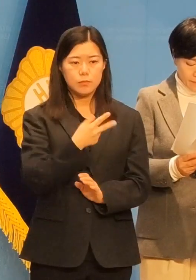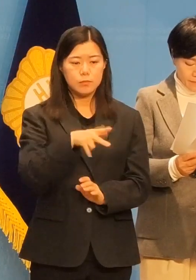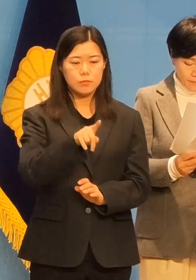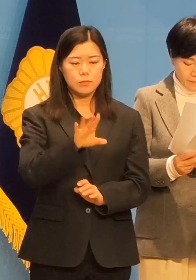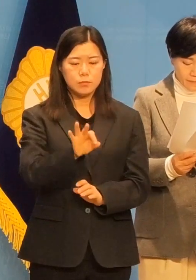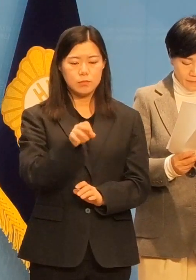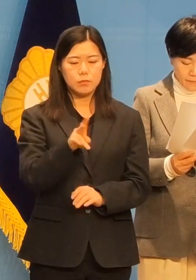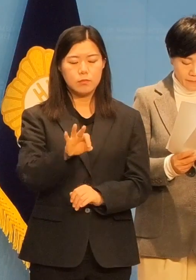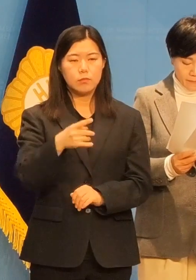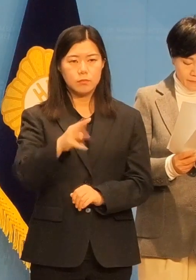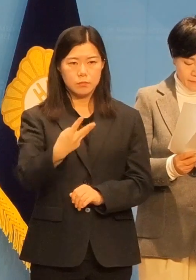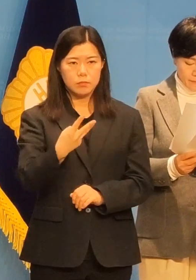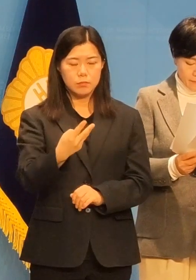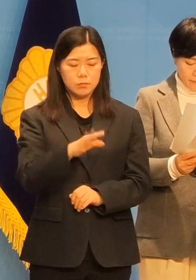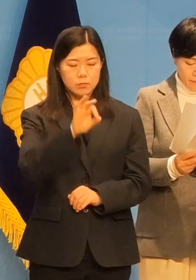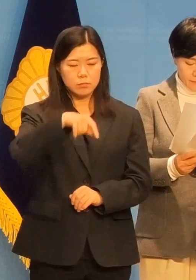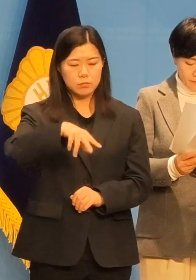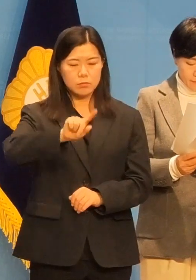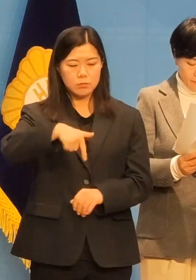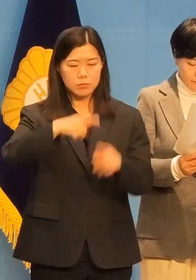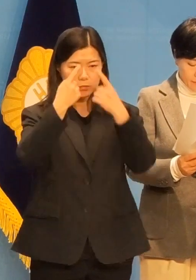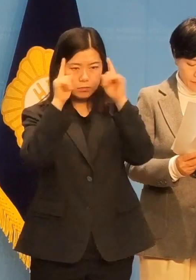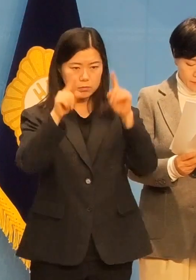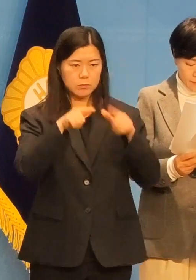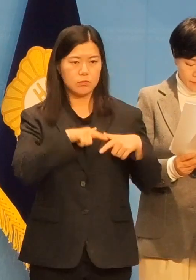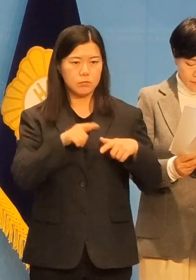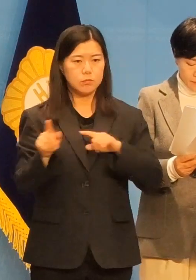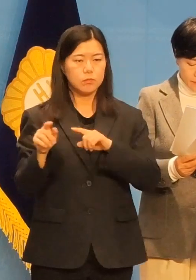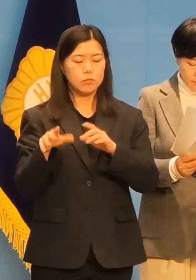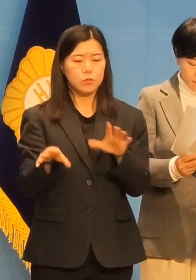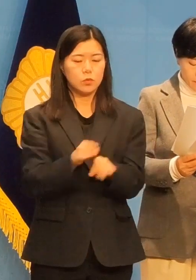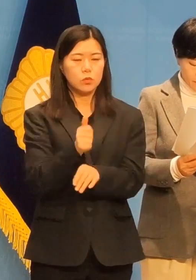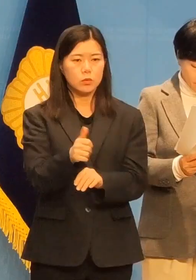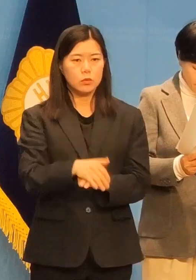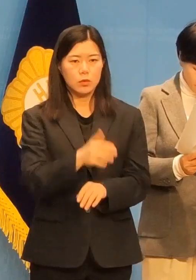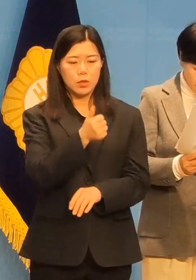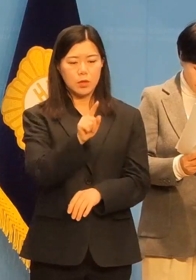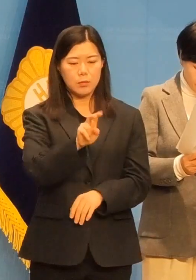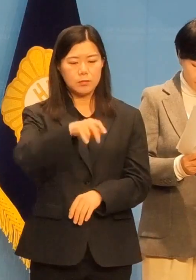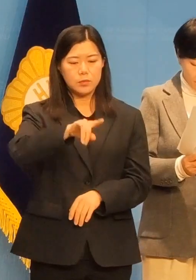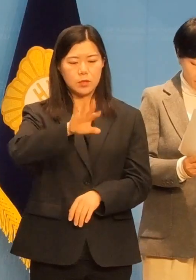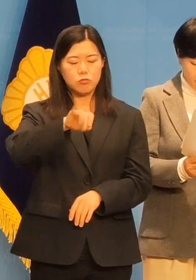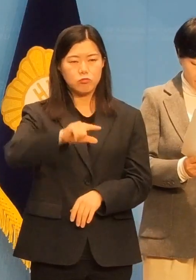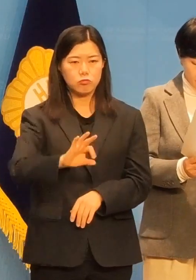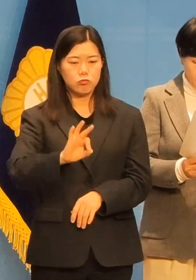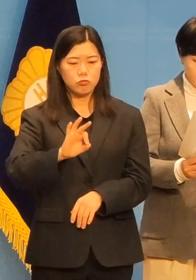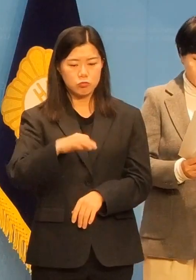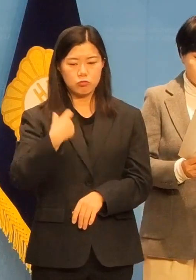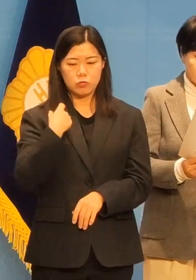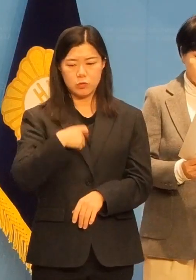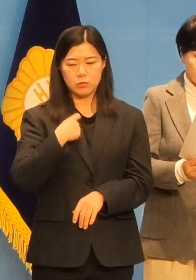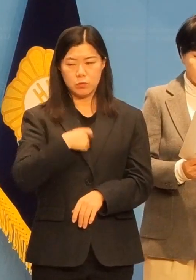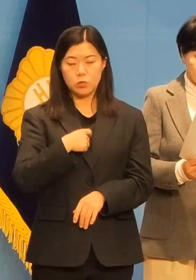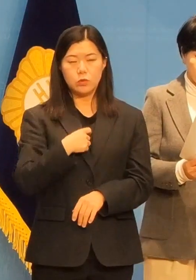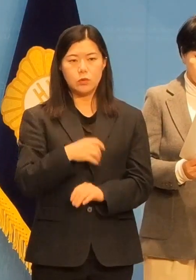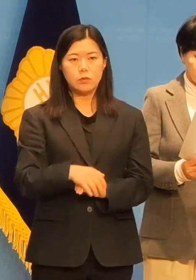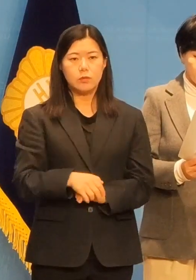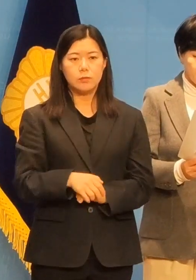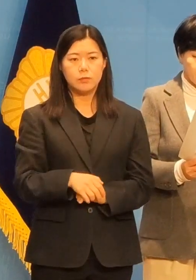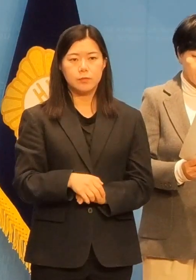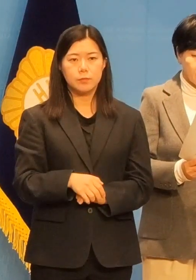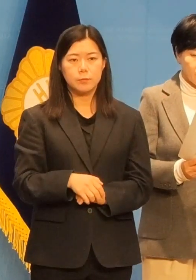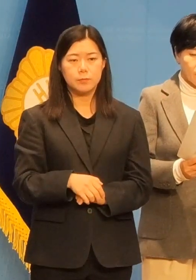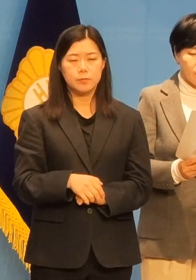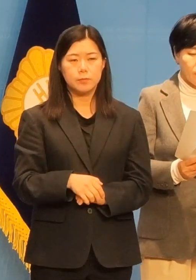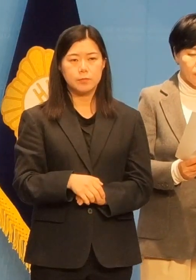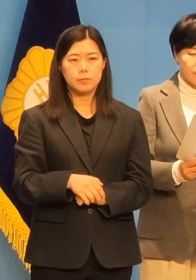장영달 우석대 명예총장님, 함세웅 신부님, 천주교 정의구현 전국사제단